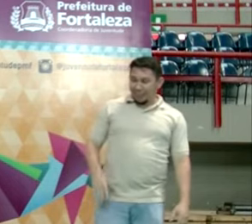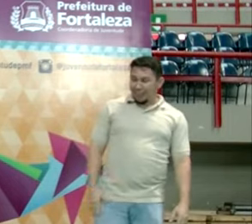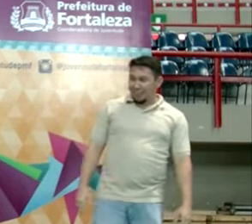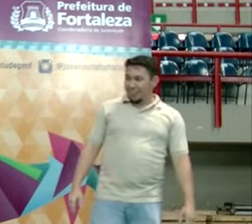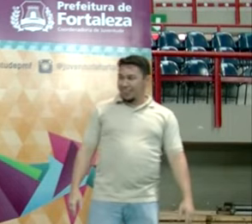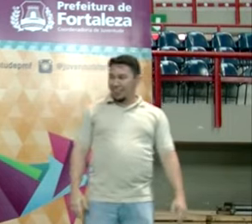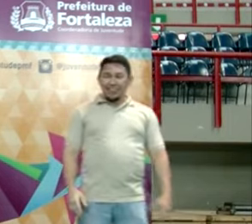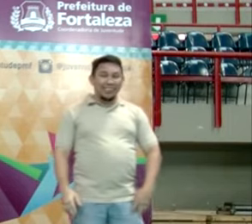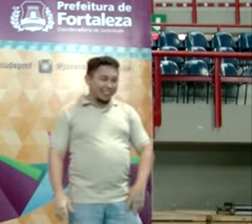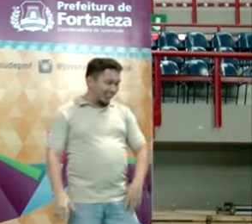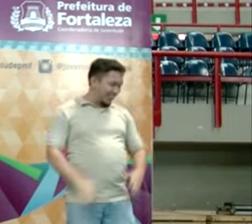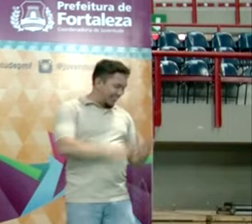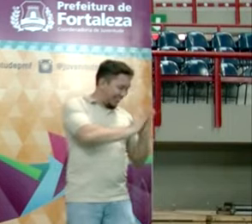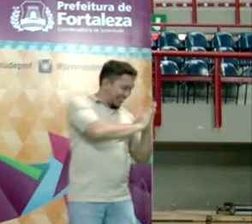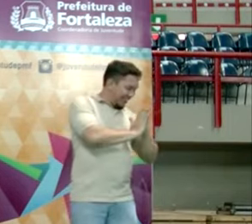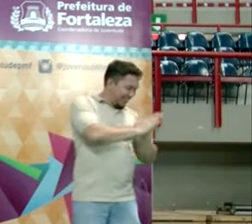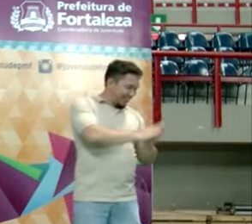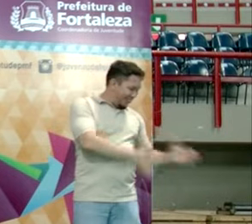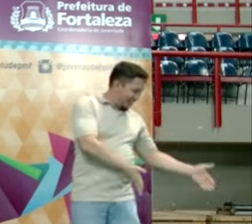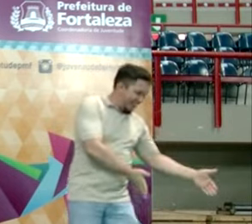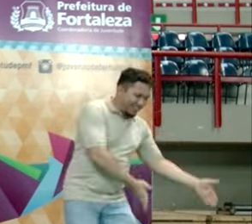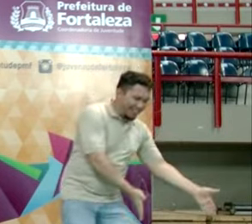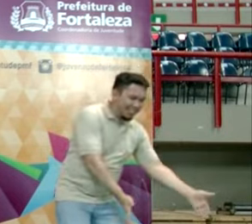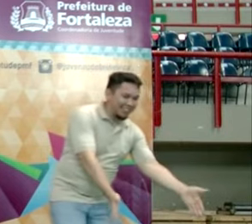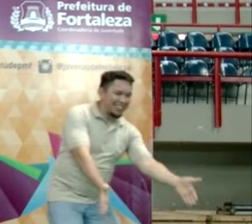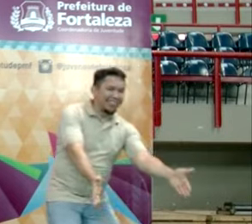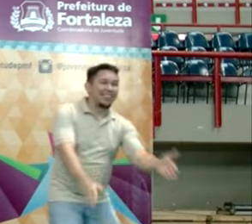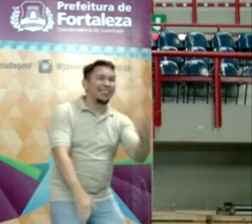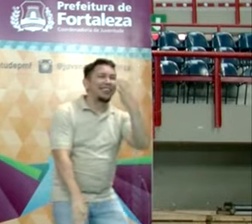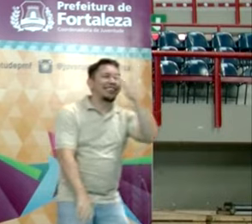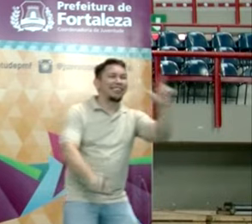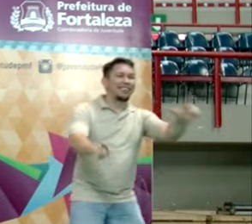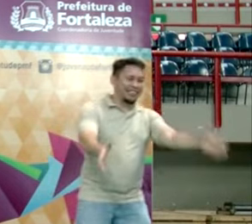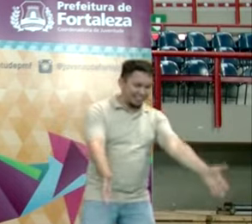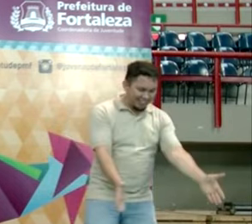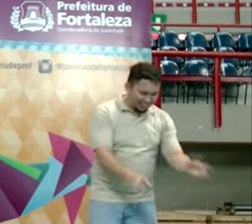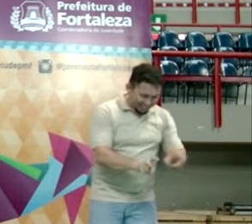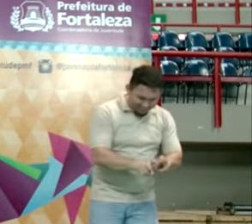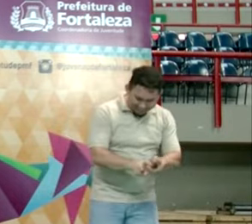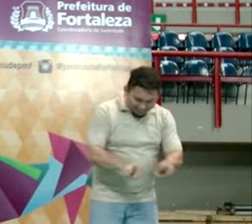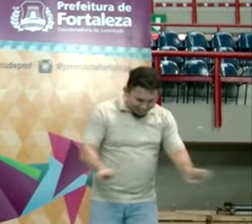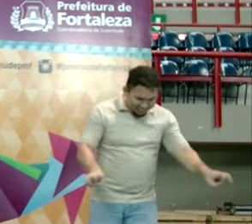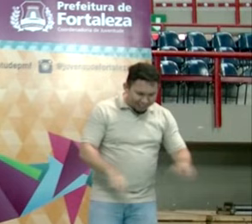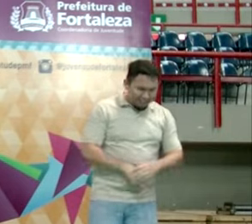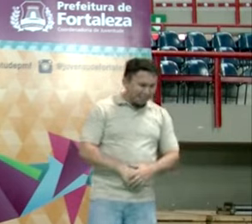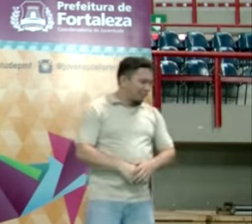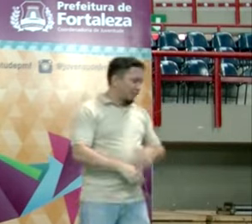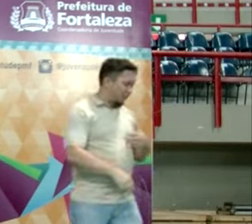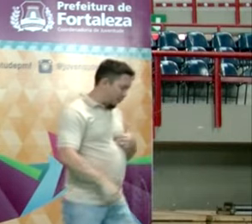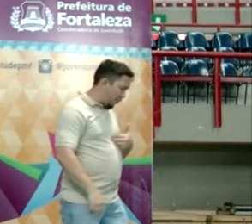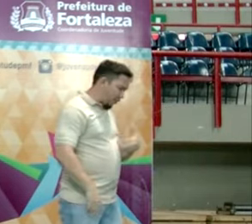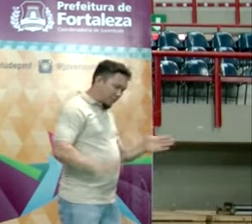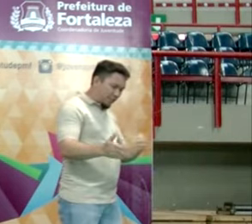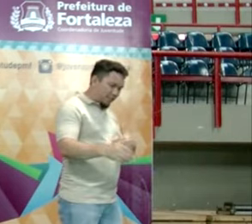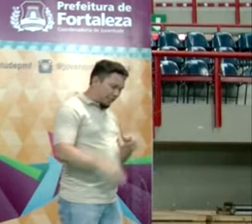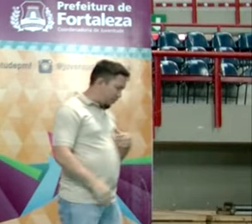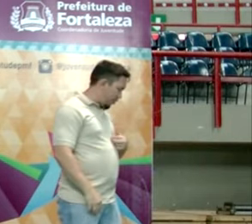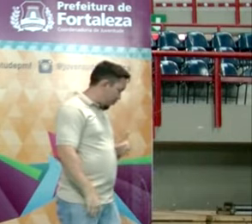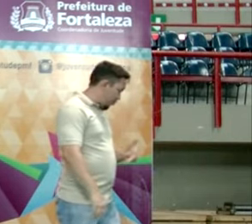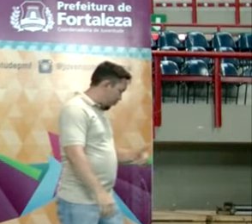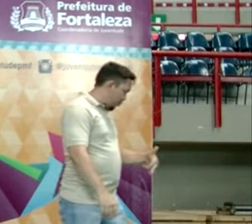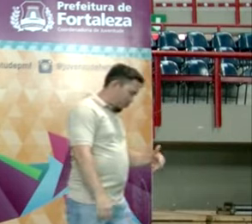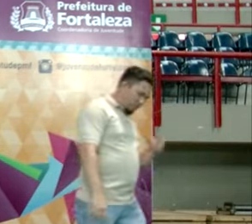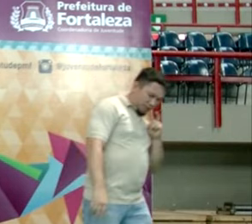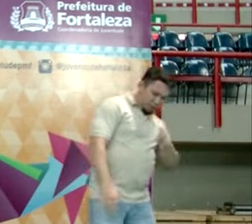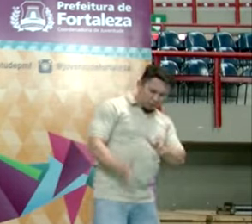e bota as bonecas para assistir televisão. É lindo isso. Uma vez eu estava passando na sala, não tinha ninguém